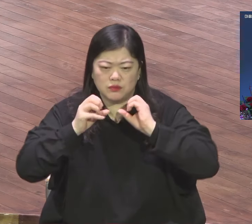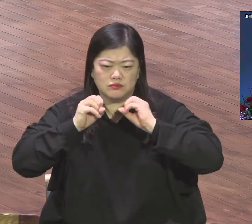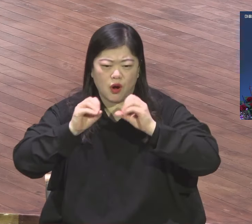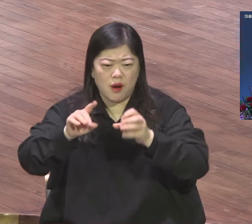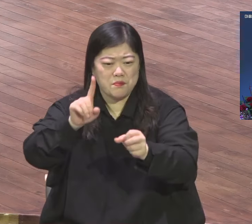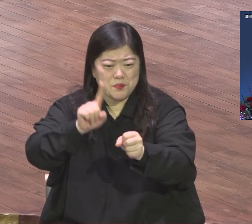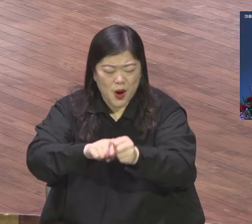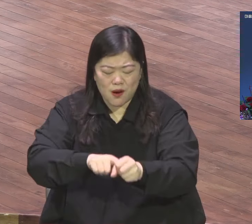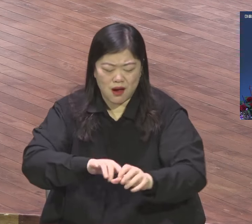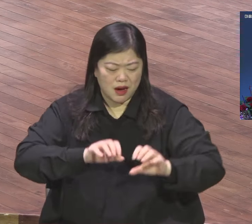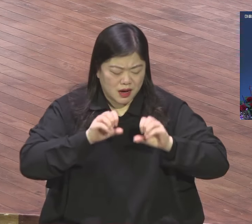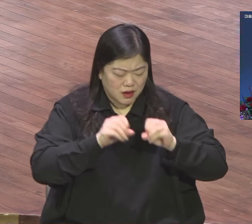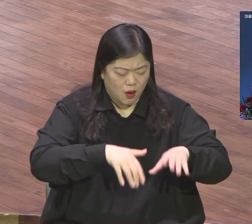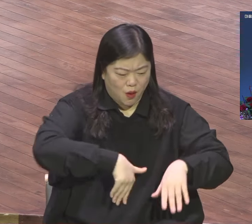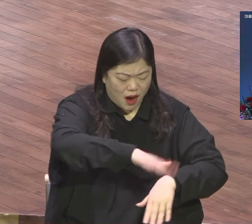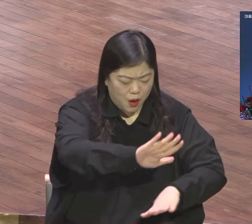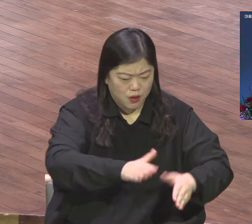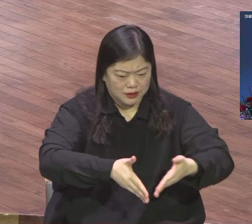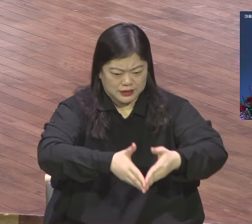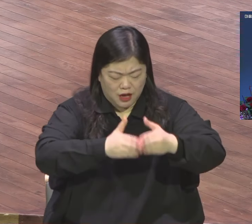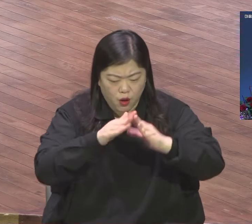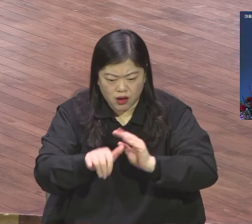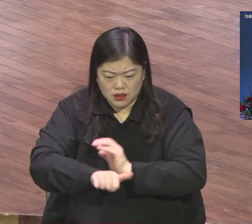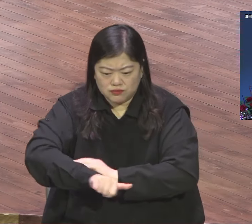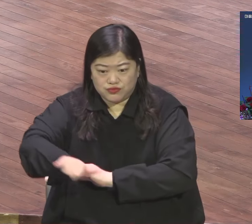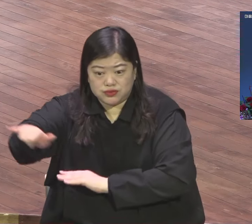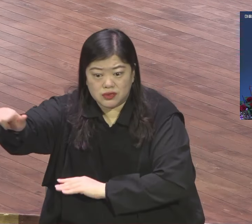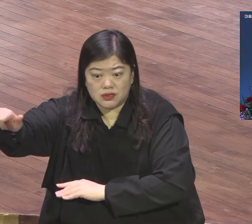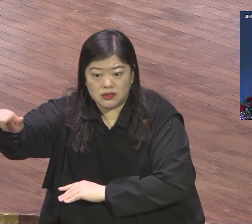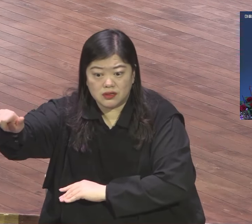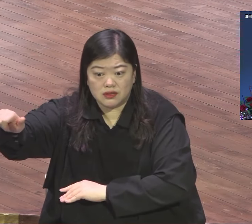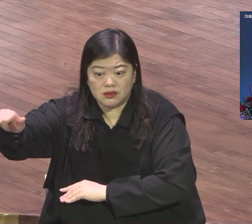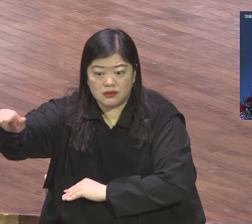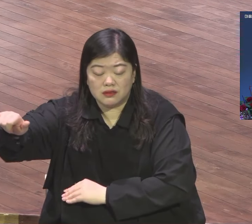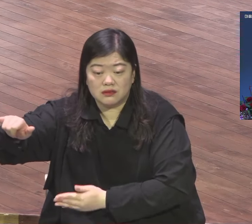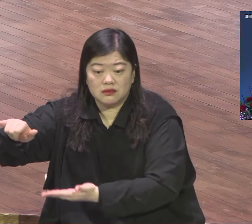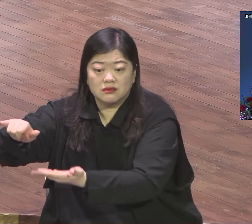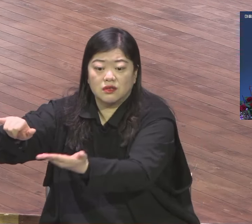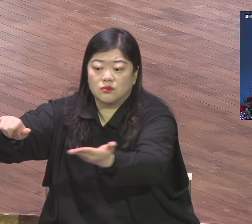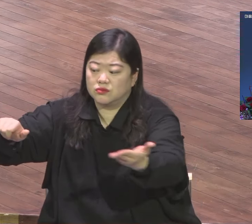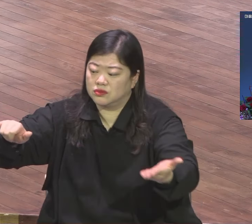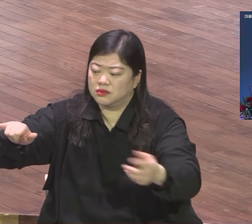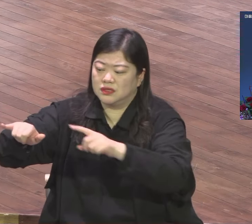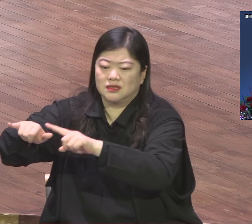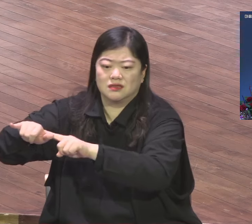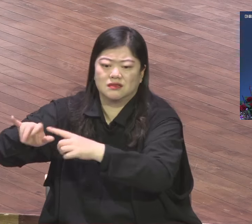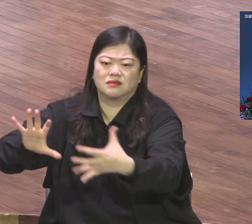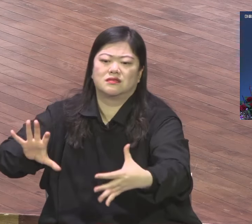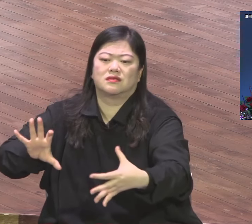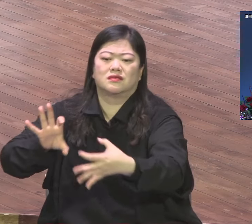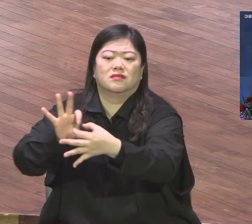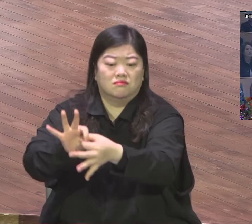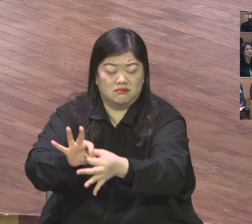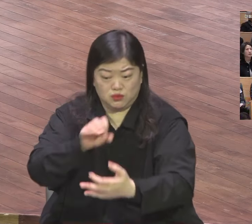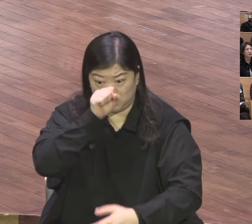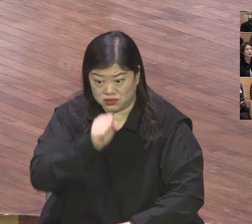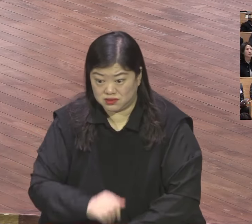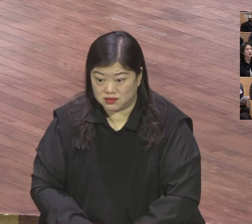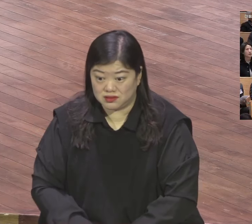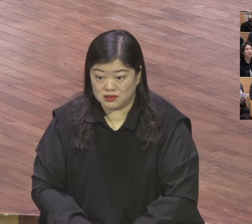도전하고 있는데 중요한 것은 여러분 모두가 다 이 응답의 축복을 맛봐야 되지